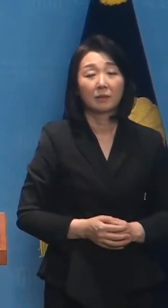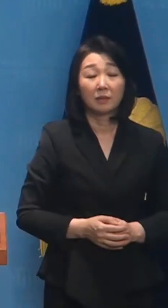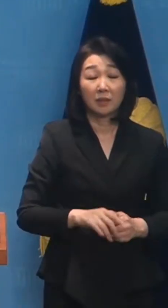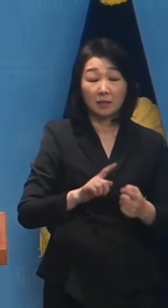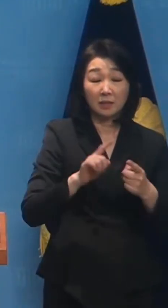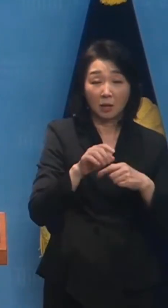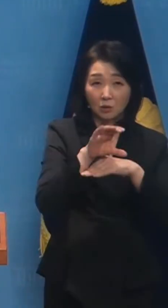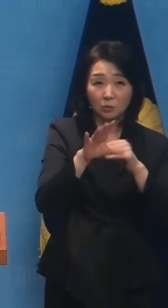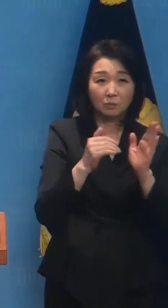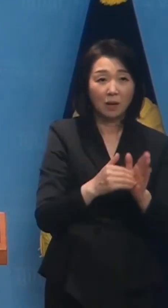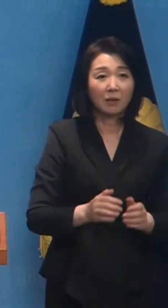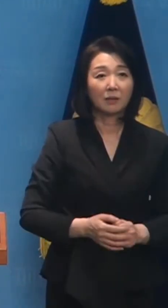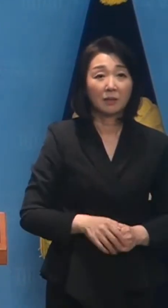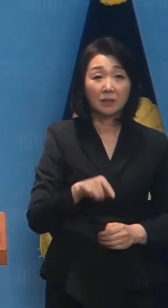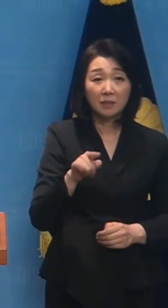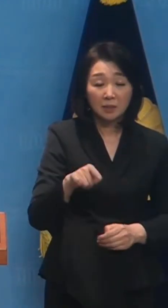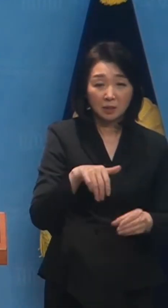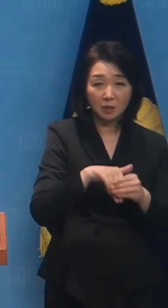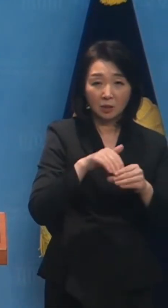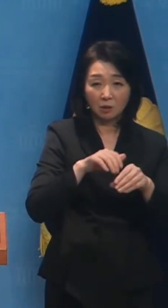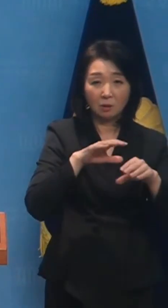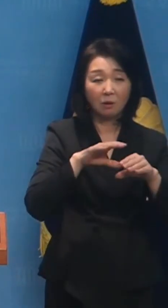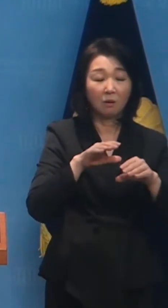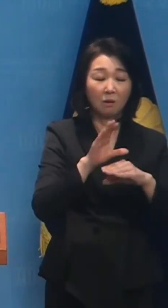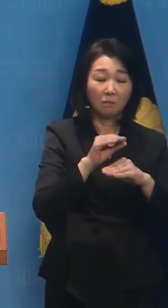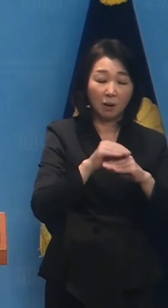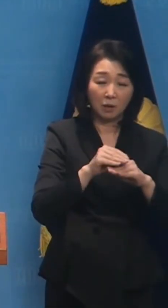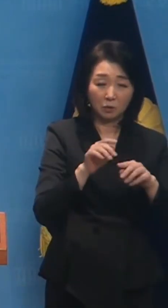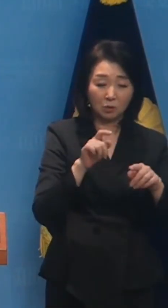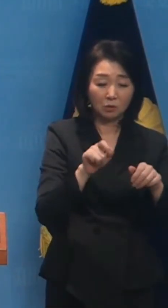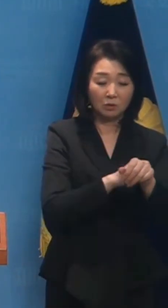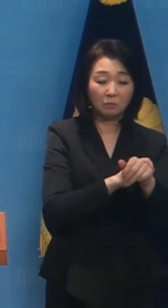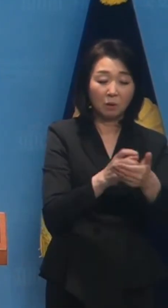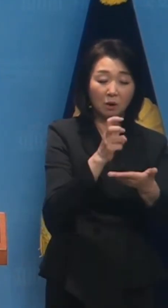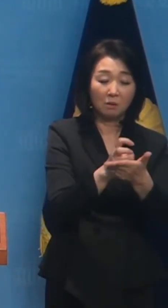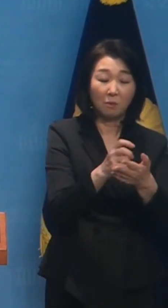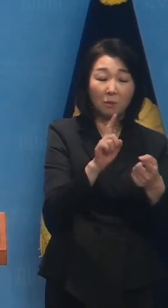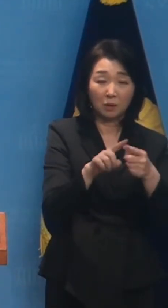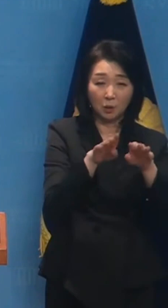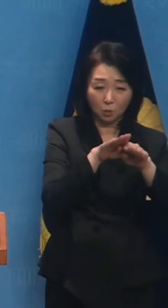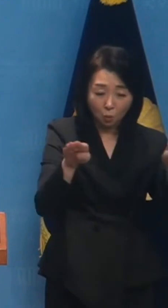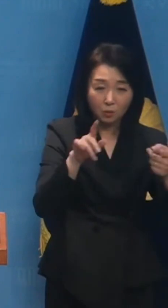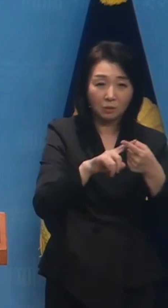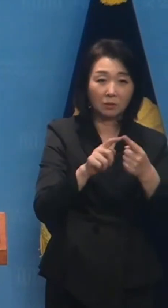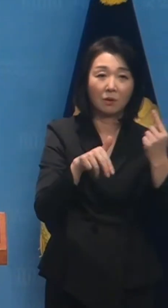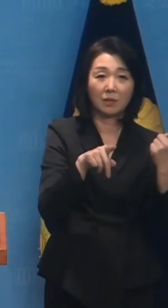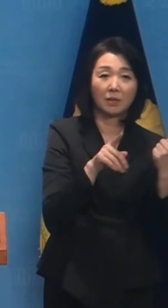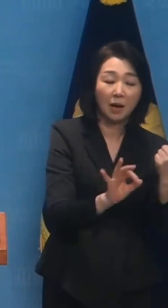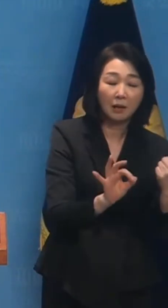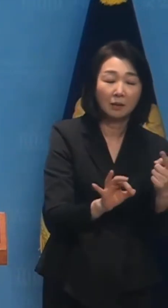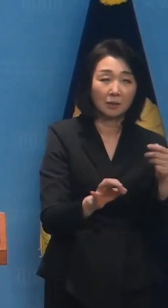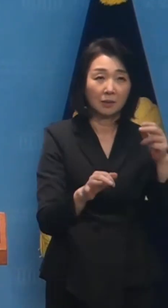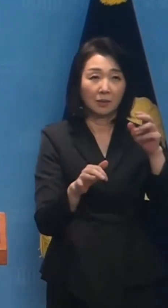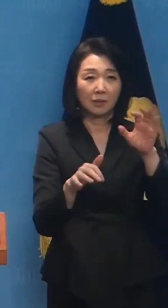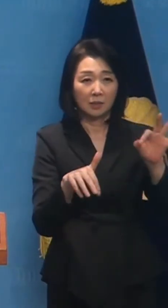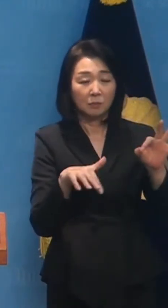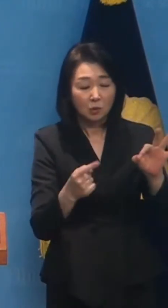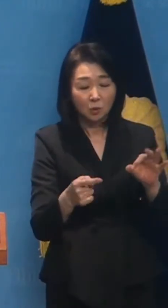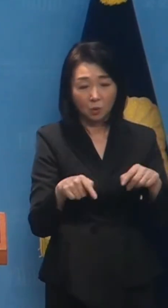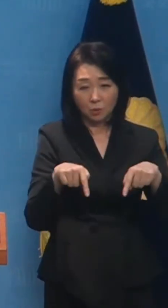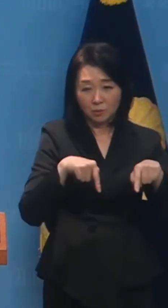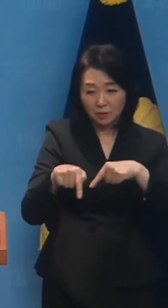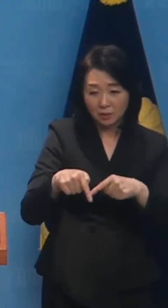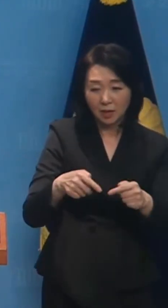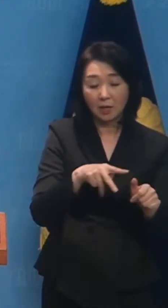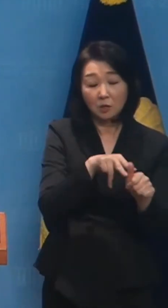없이 송출하였습니다. 이는 선거방송 심의에 관한 특별규정 제5조 공정성 제2항, 제10조 시사정보